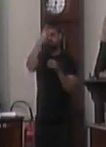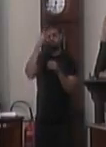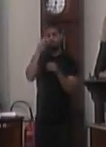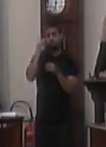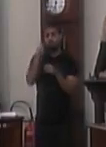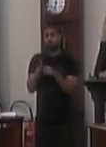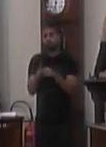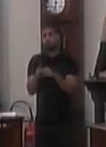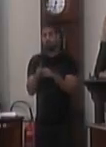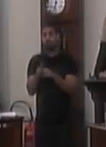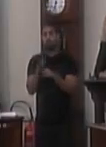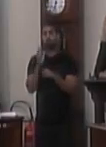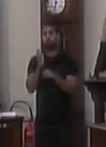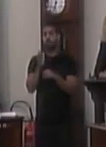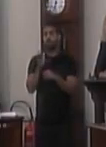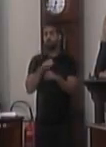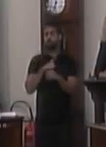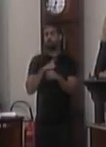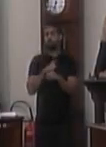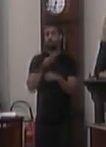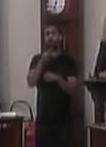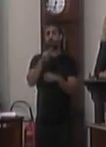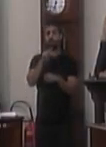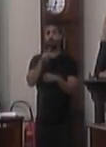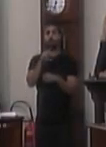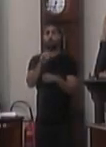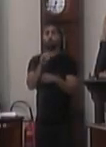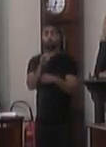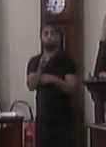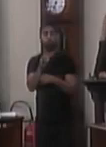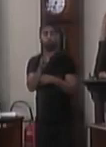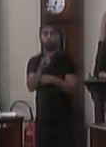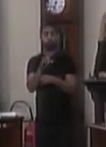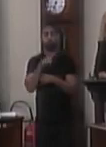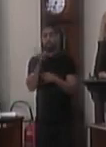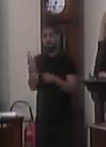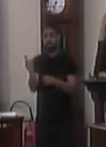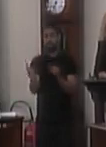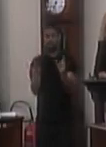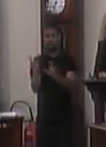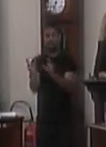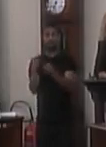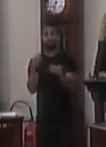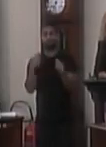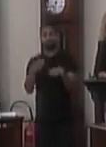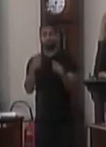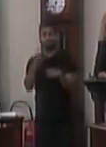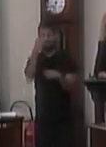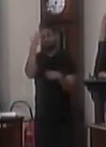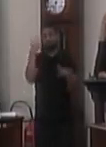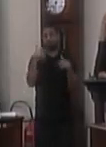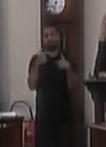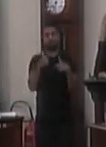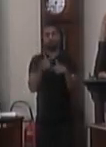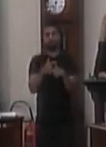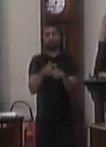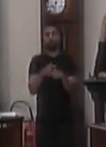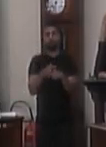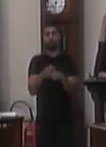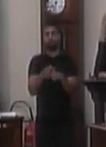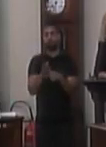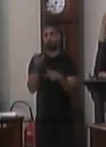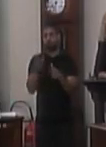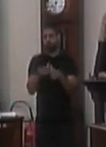vai ficar já existe uma lacuna, já existe um hiato aí bem grande, né? E esse hiato e essa lacuna